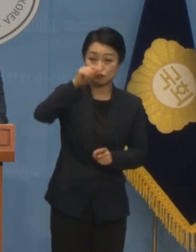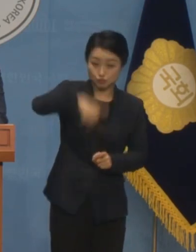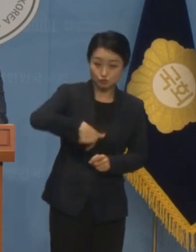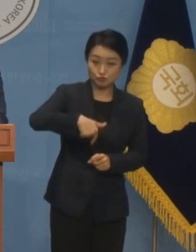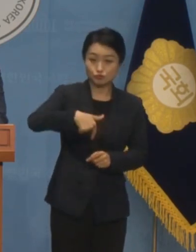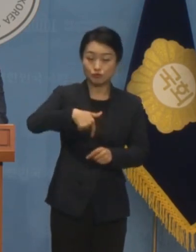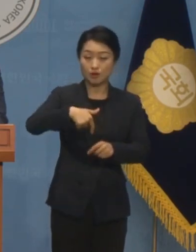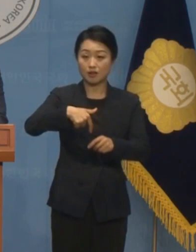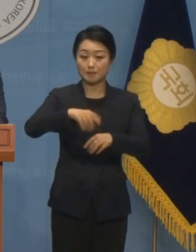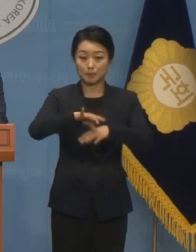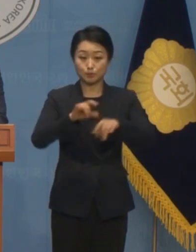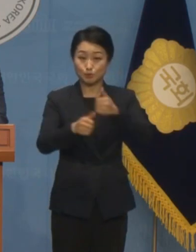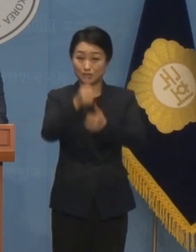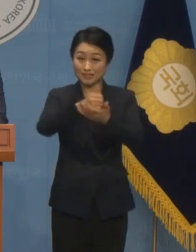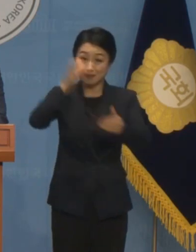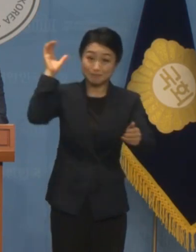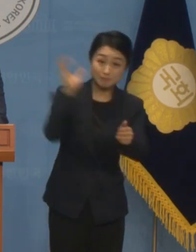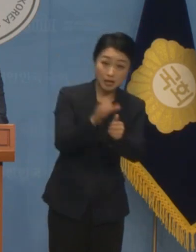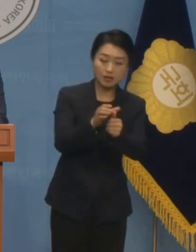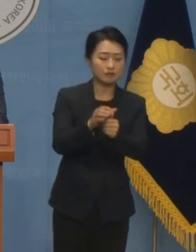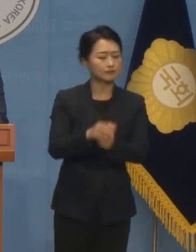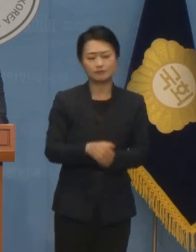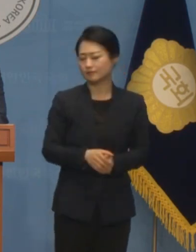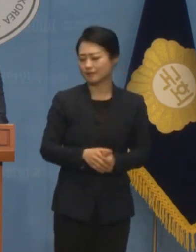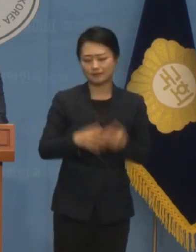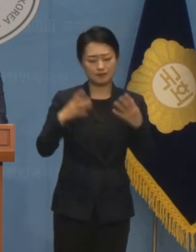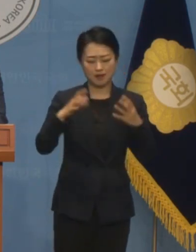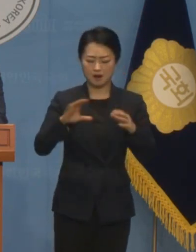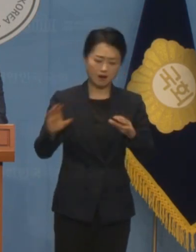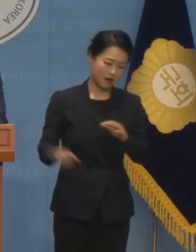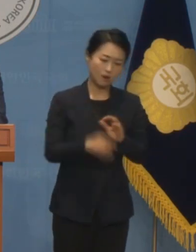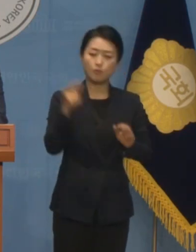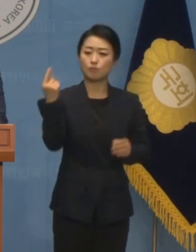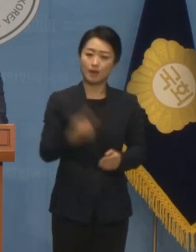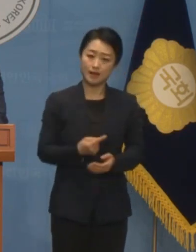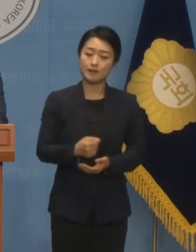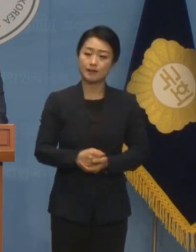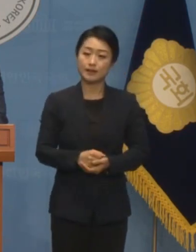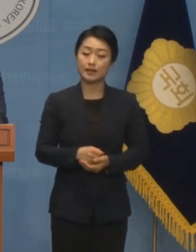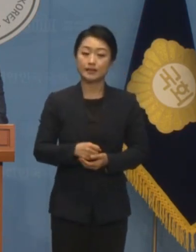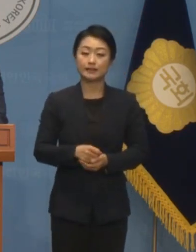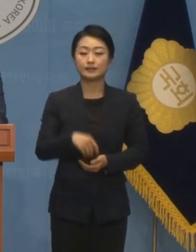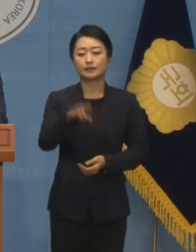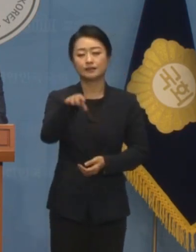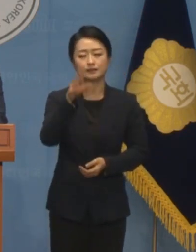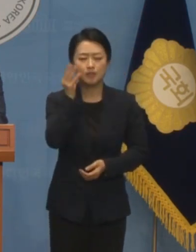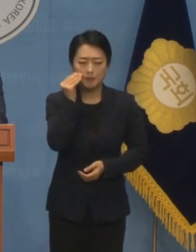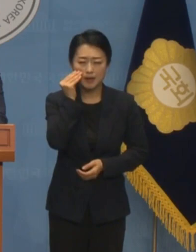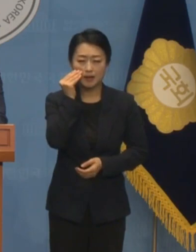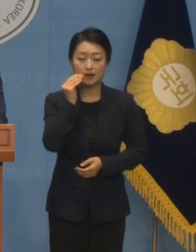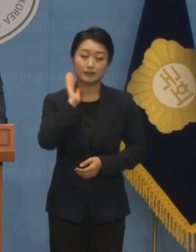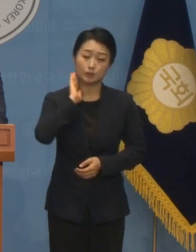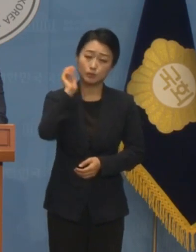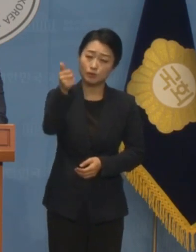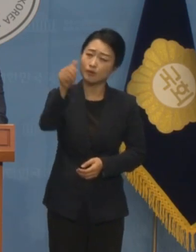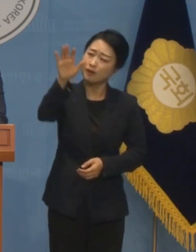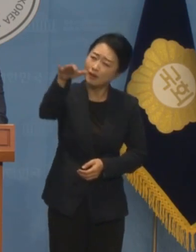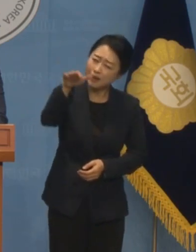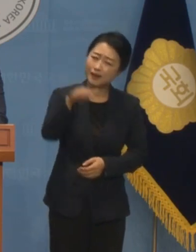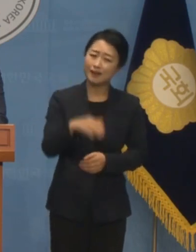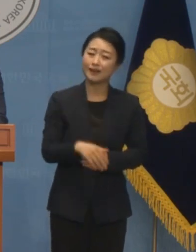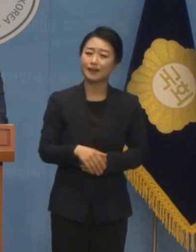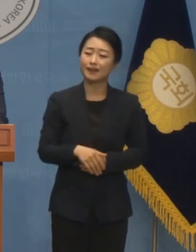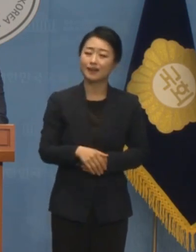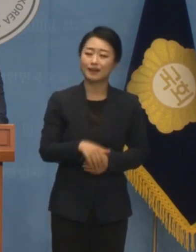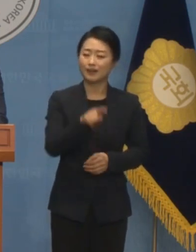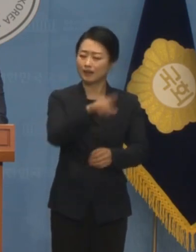밀어붙인다면 심각한 국기문란이 될 것입니다. 더 늦기 전에 인사권자인 윤석열